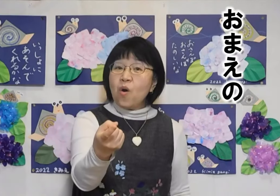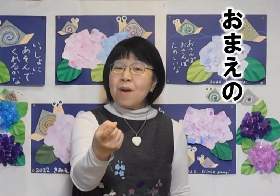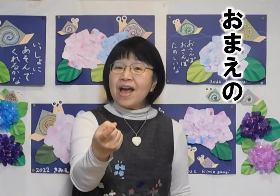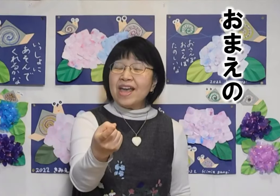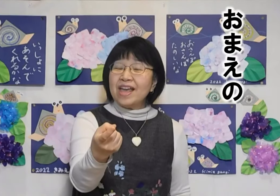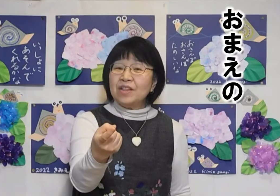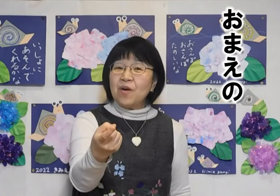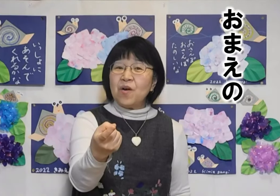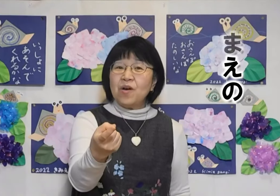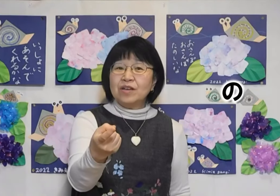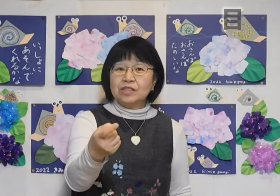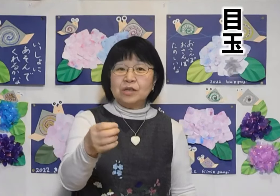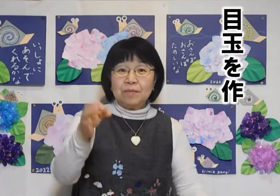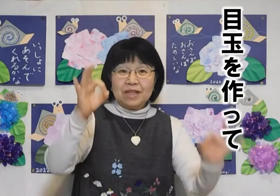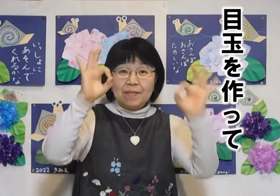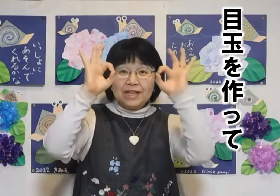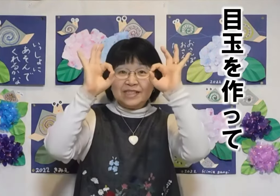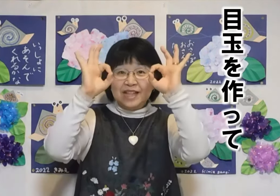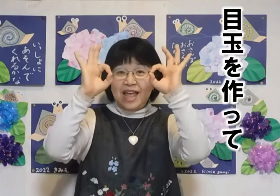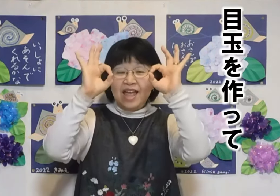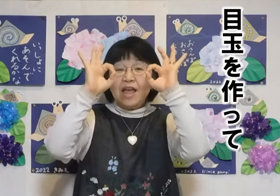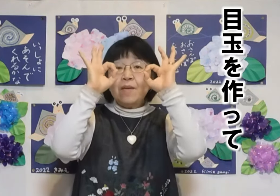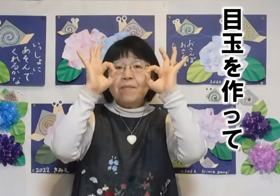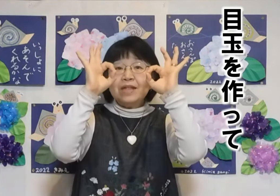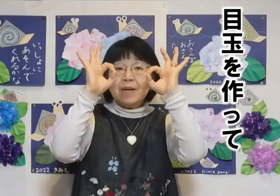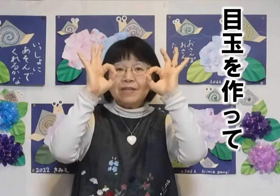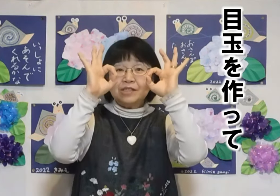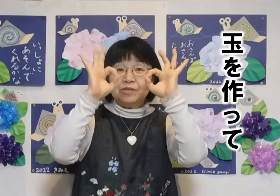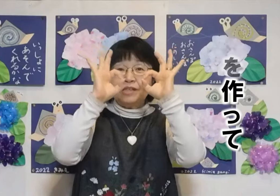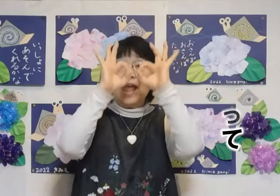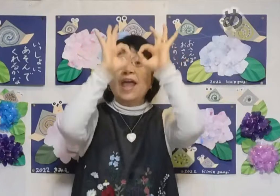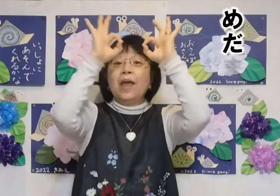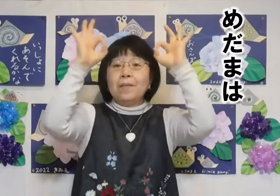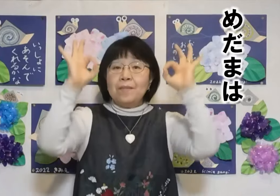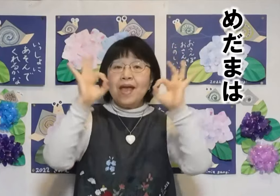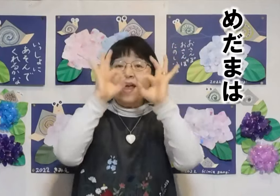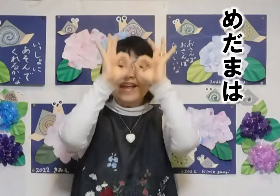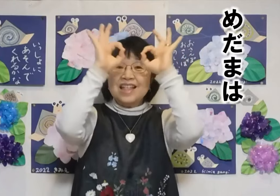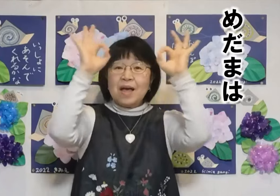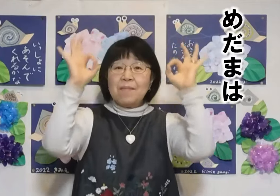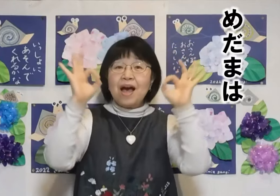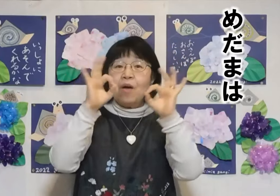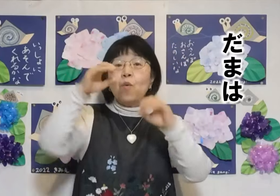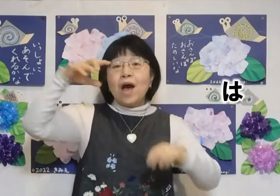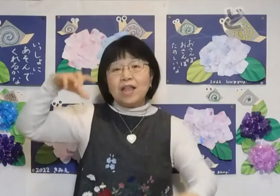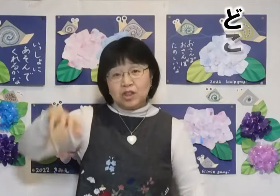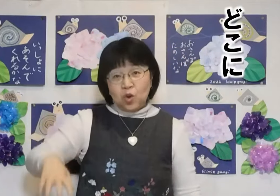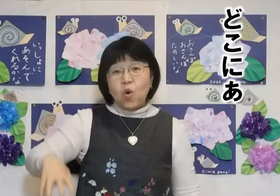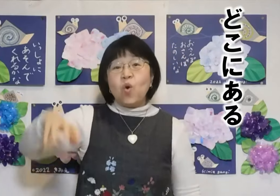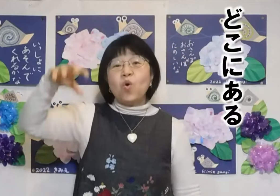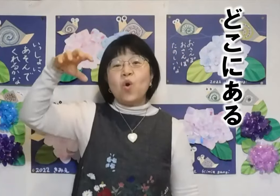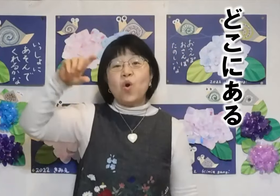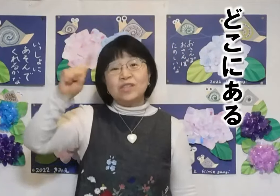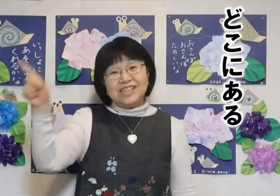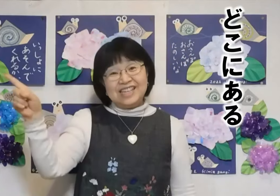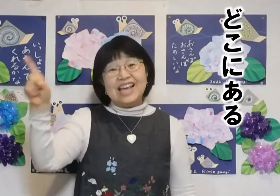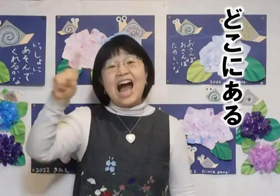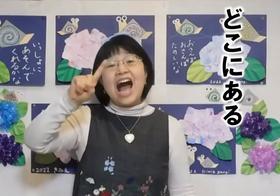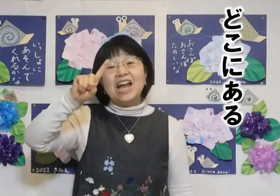前の、次目玉ですね、目玉作って、目玉はどこにある